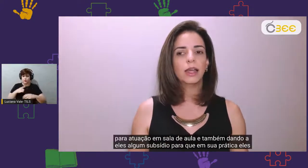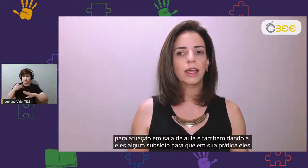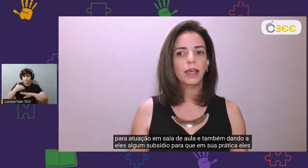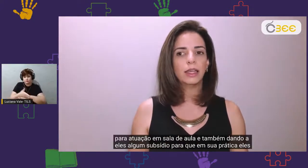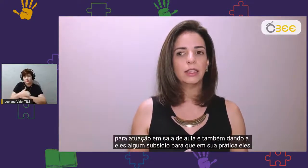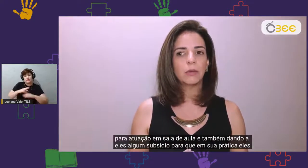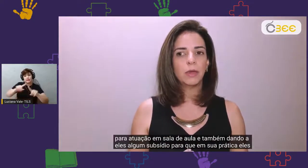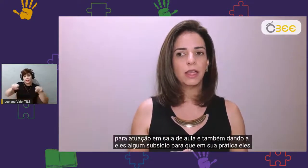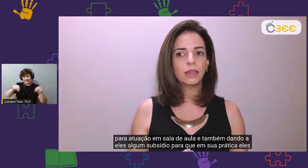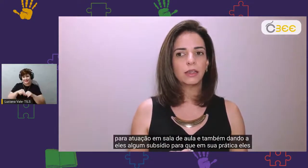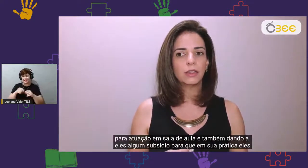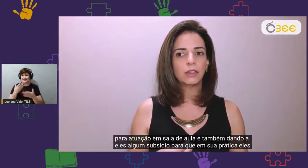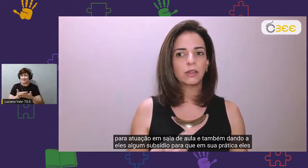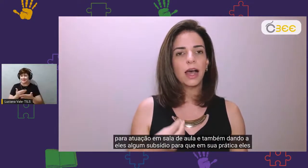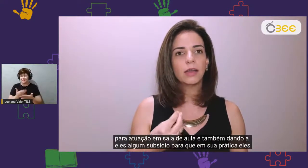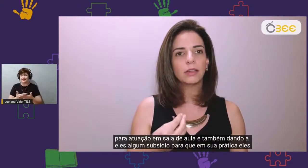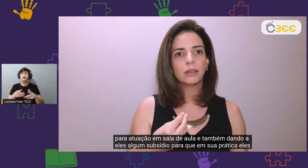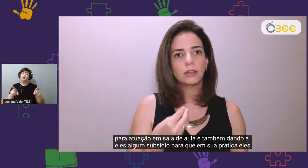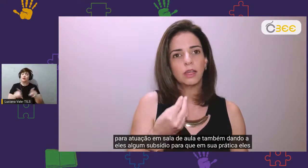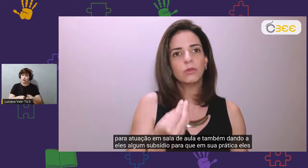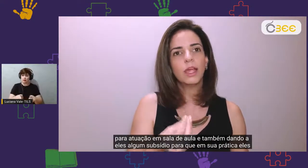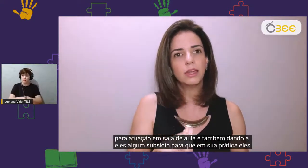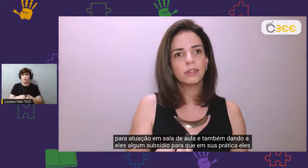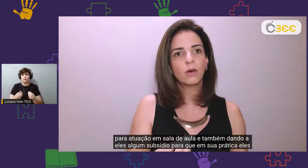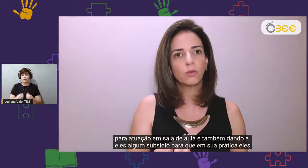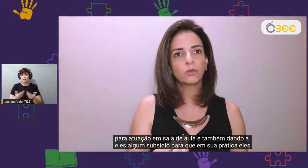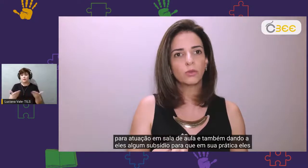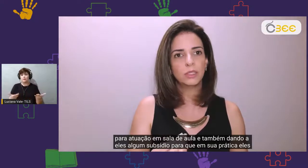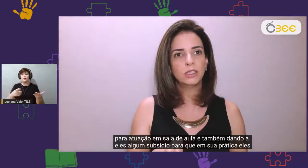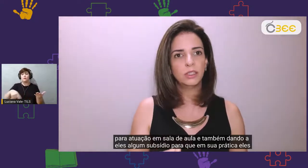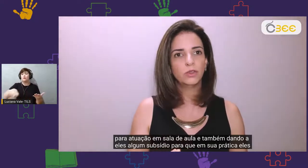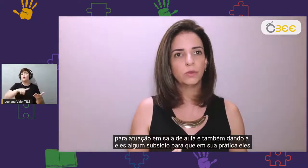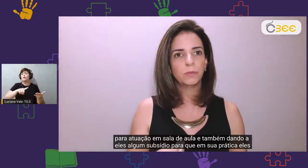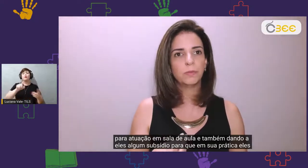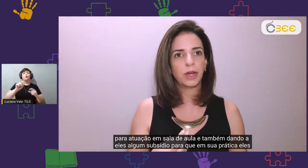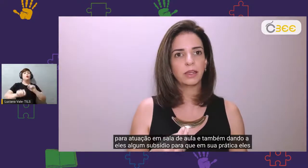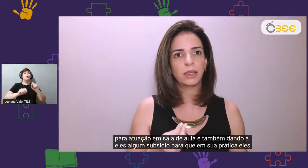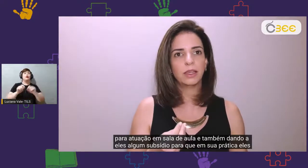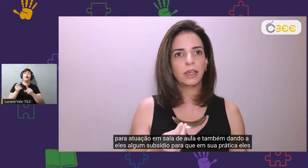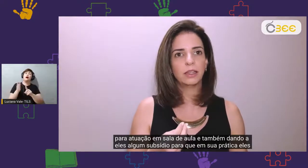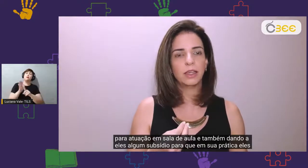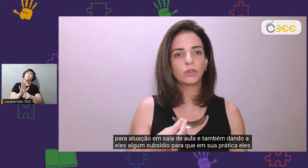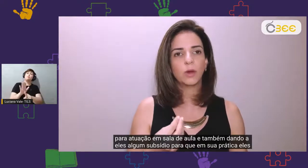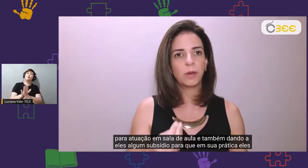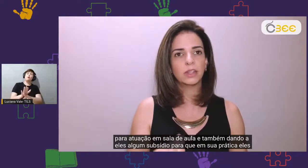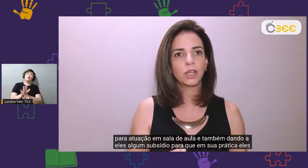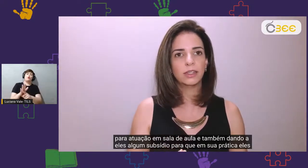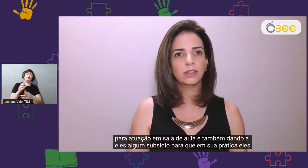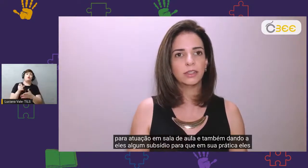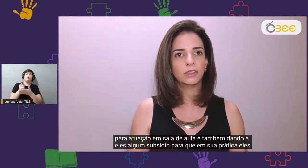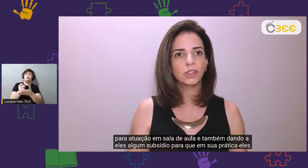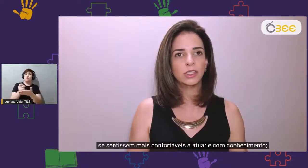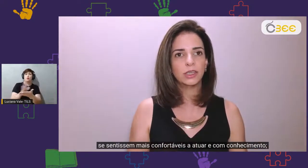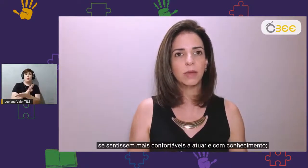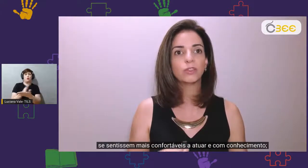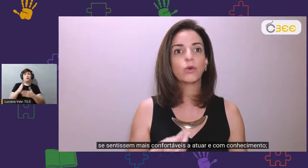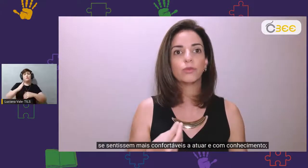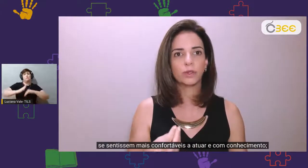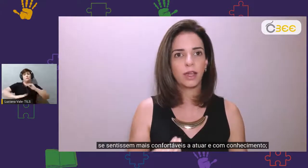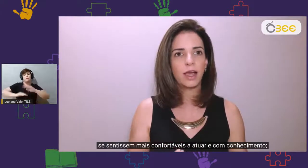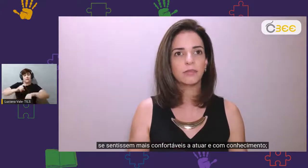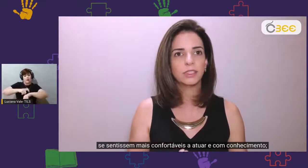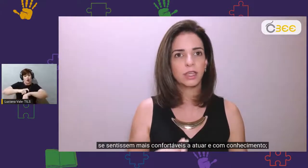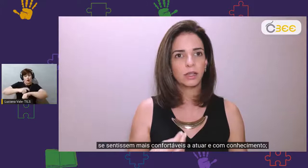aula, e também dando a eles algum subsídio para que, em sua prática, eles se sentissem